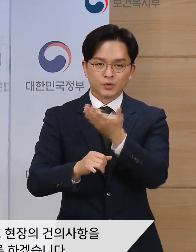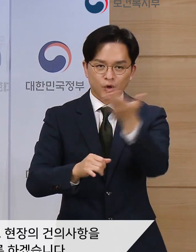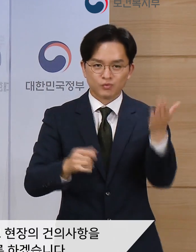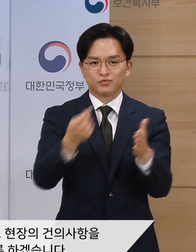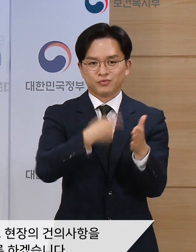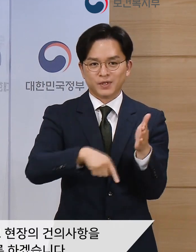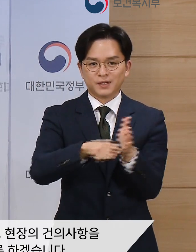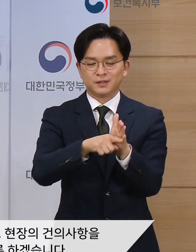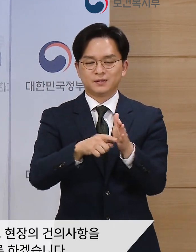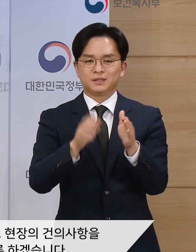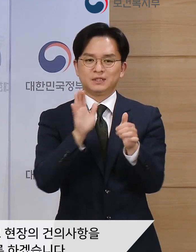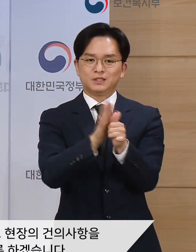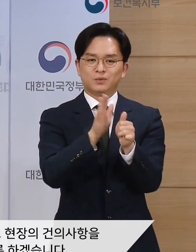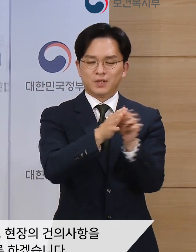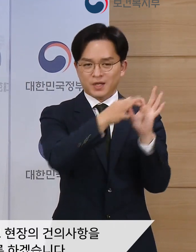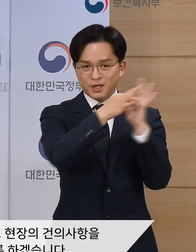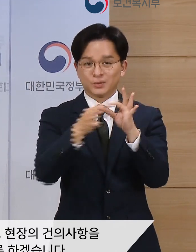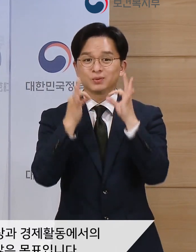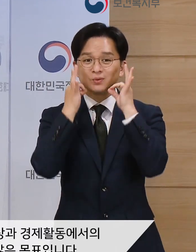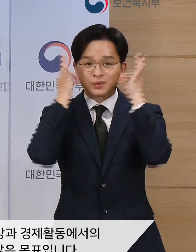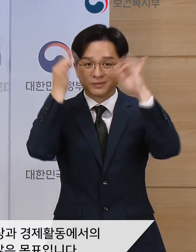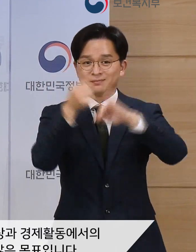만전을 기하도록 하겠습니다.